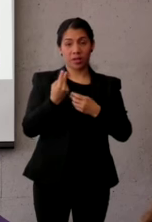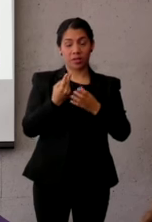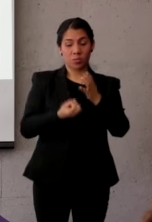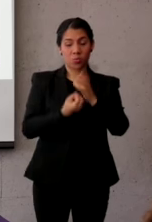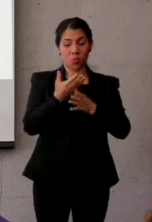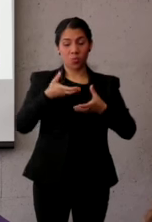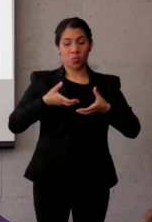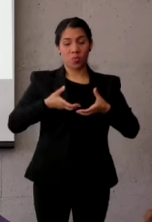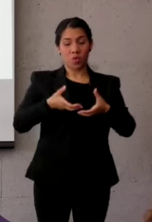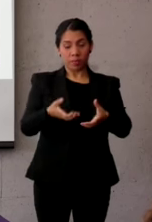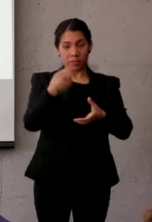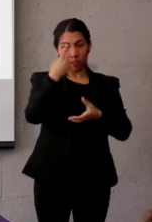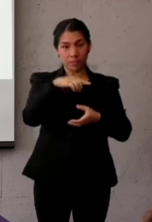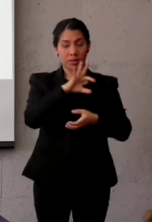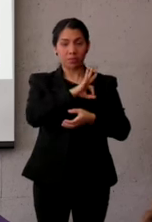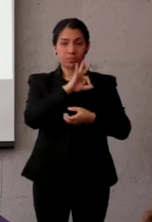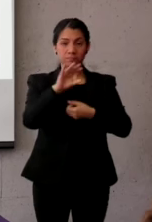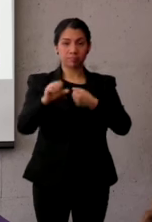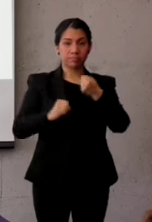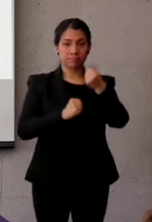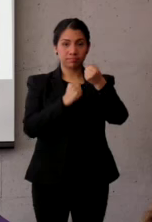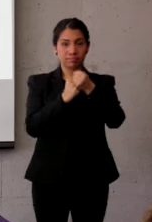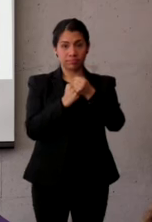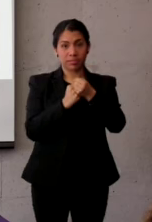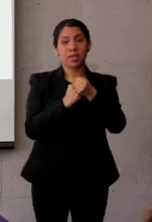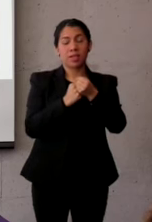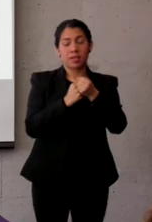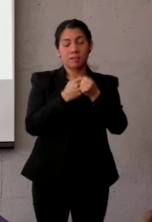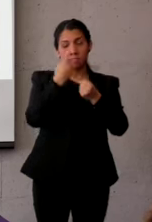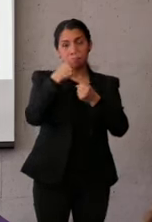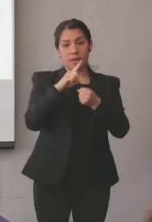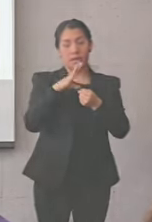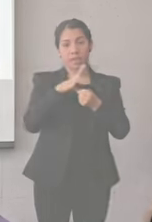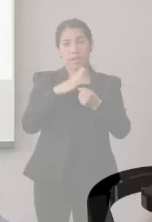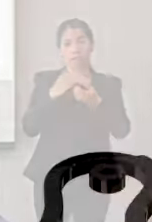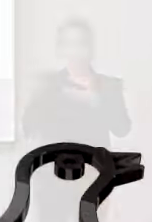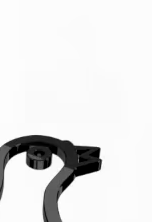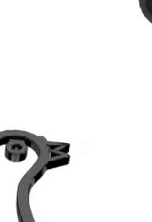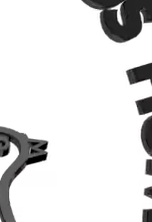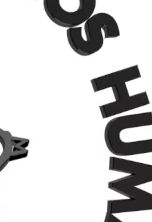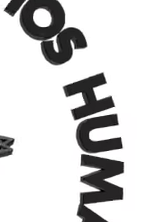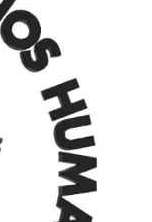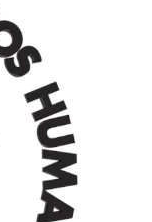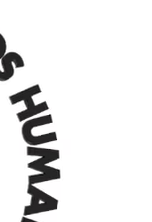sostenidos para el intercambio institucional. Muy buenos días.